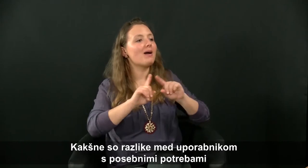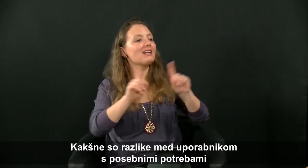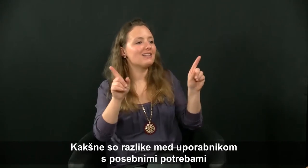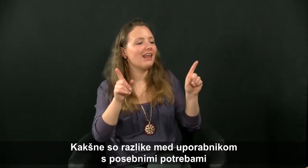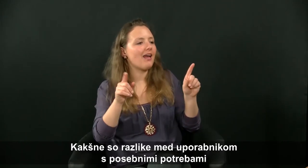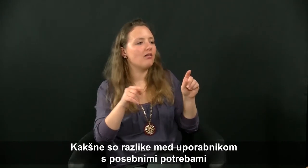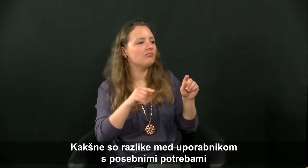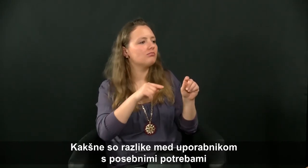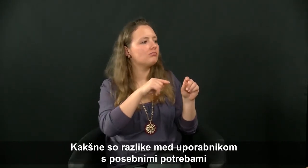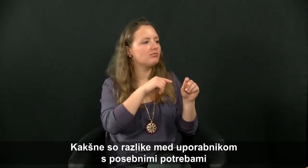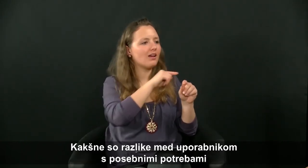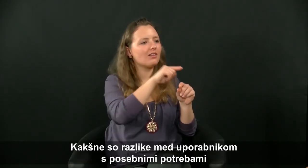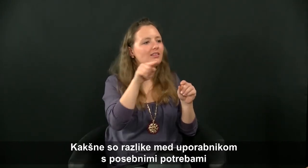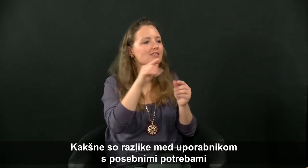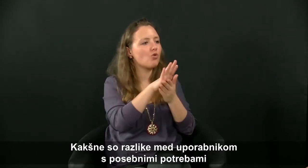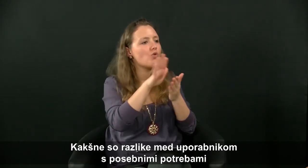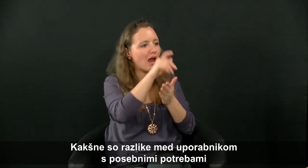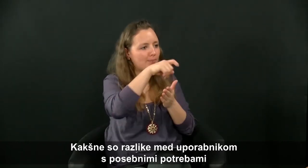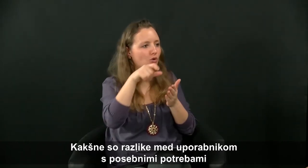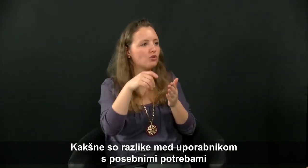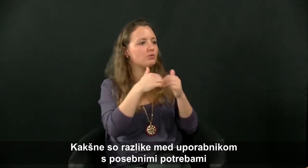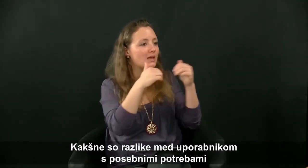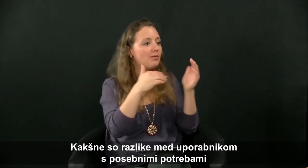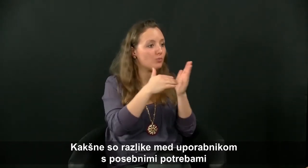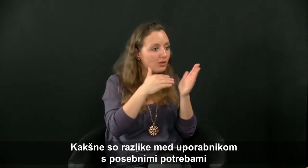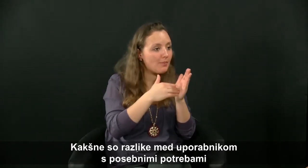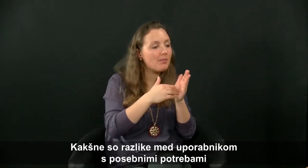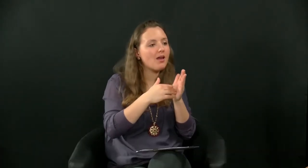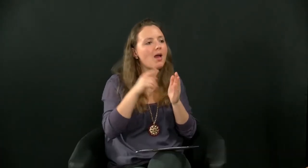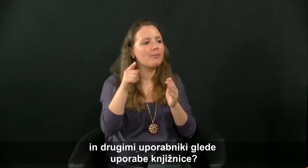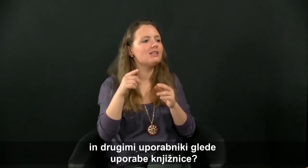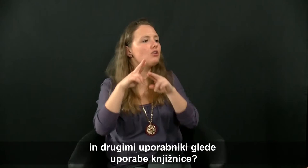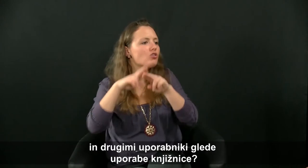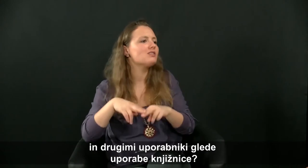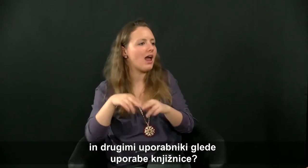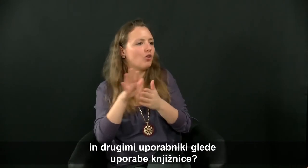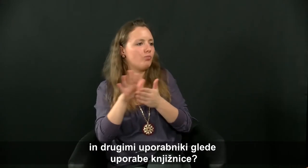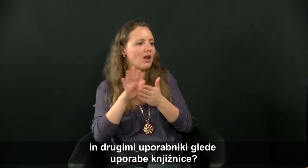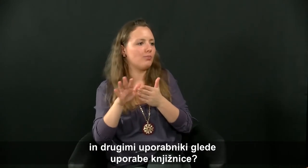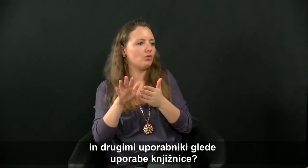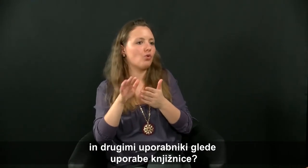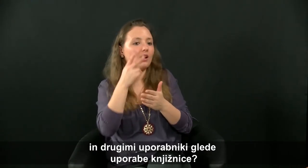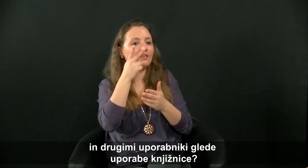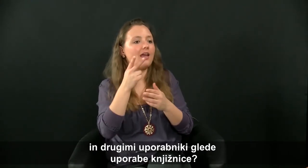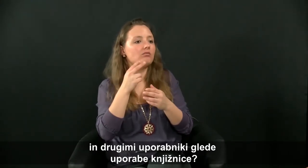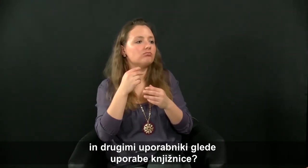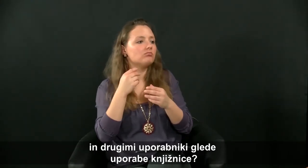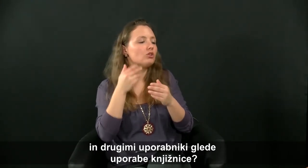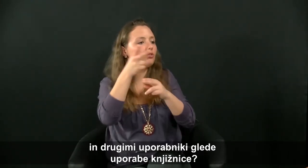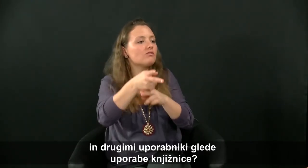Kakšne so pa razlike tistih uporabnikov s posebnimi potrebami, pa tistih ostalih uporabnikov,